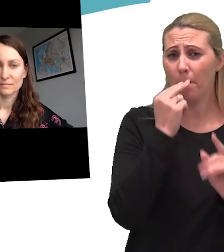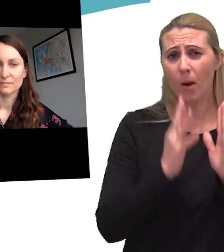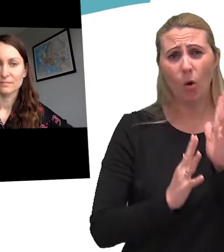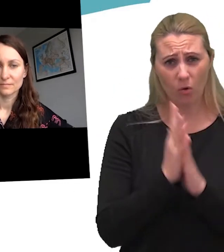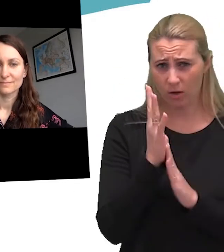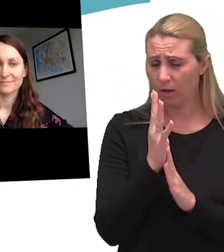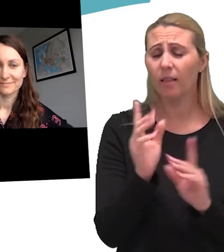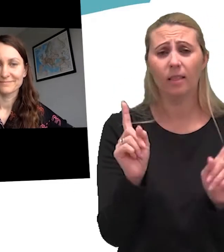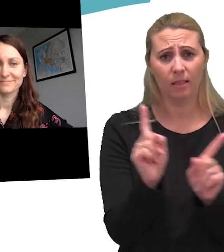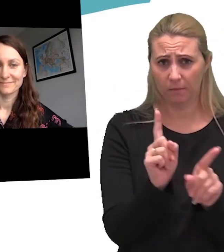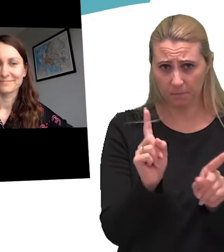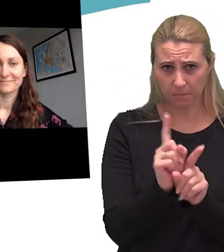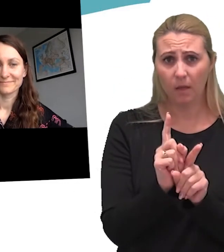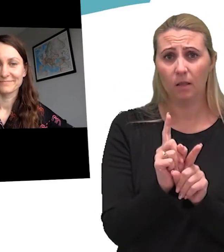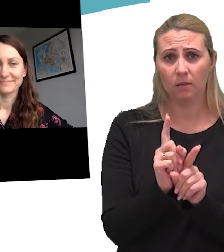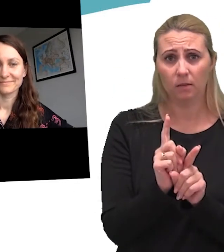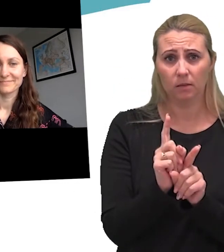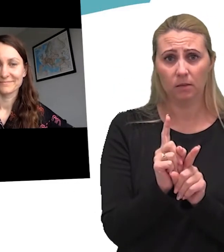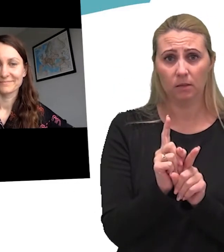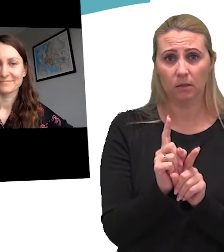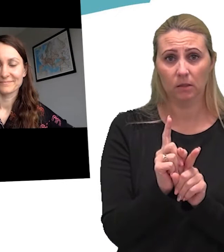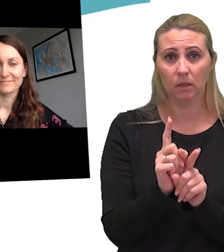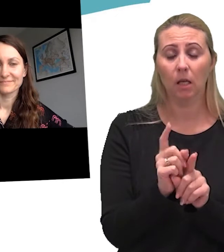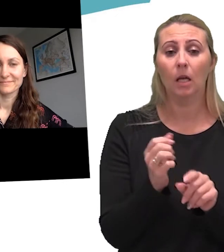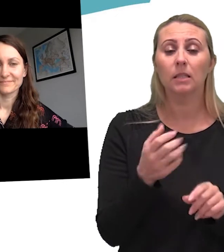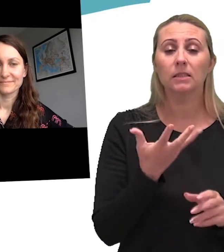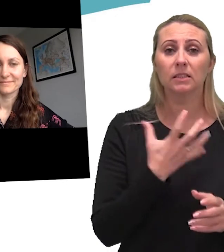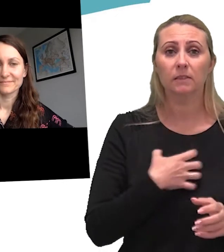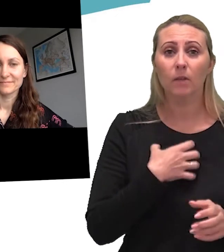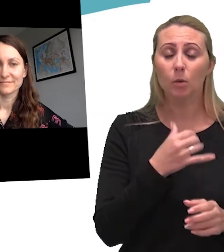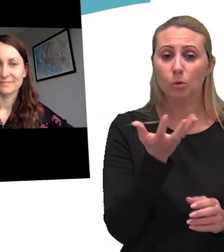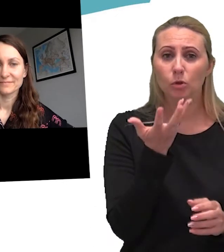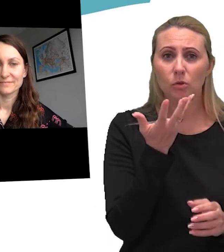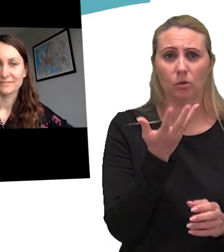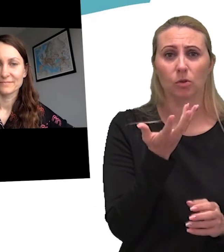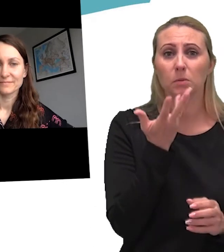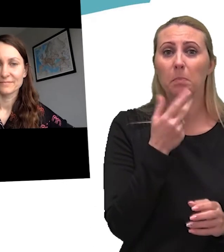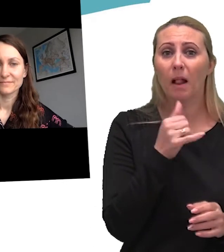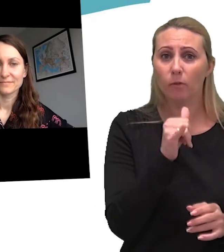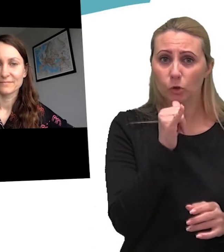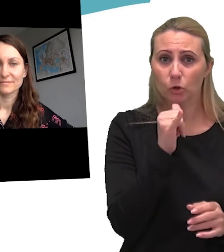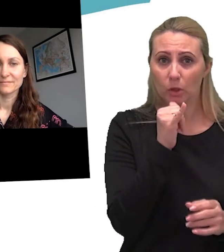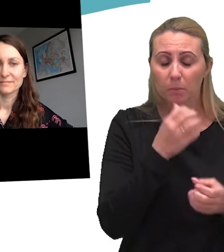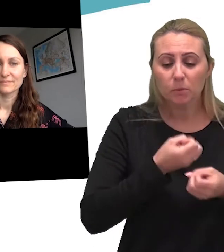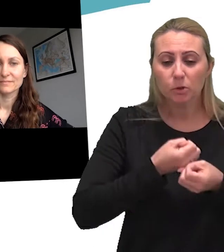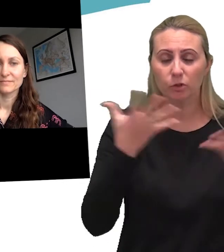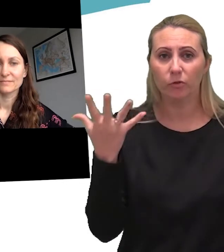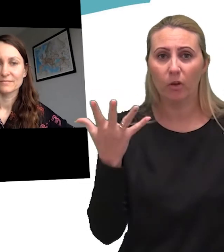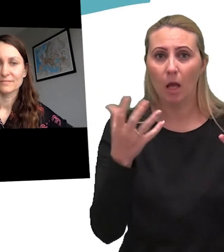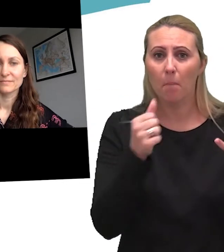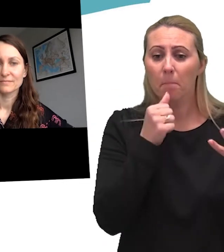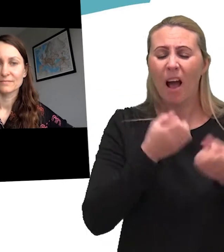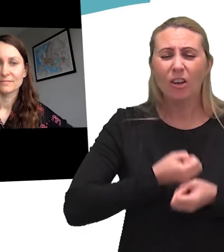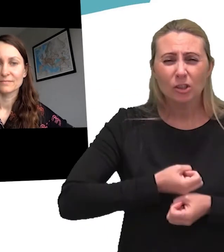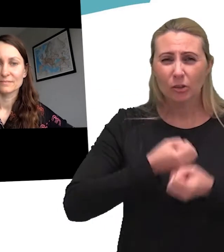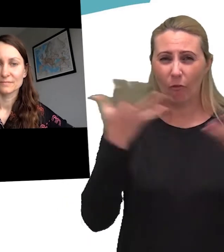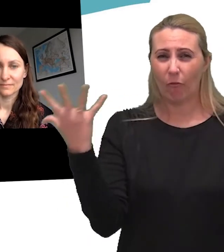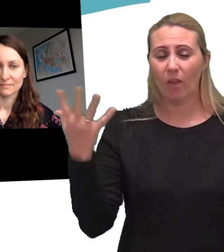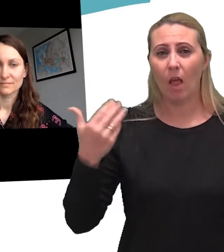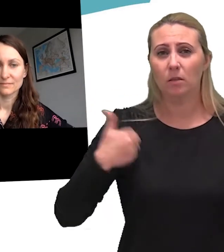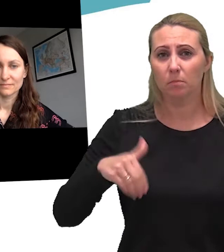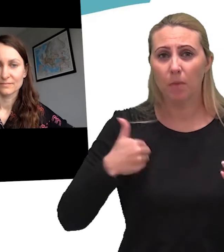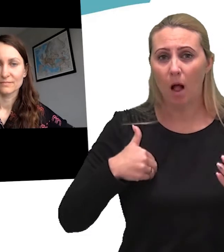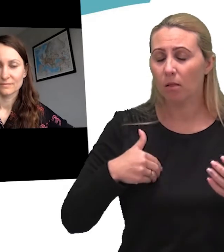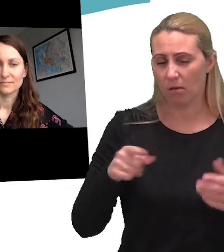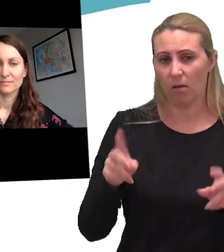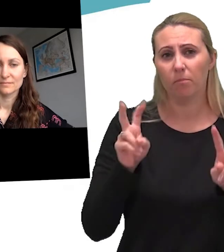kurie tarpia to ir kita, tai yra, kad šlapimo spalva būtų šviesi, nebespalvė, nes tokiu atveju per daug skysčių